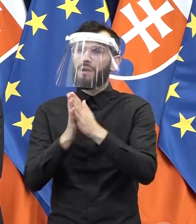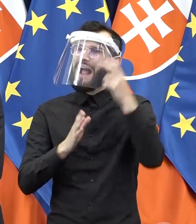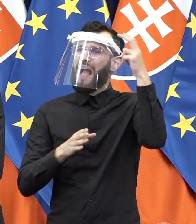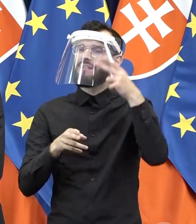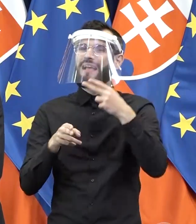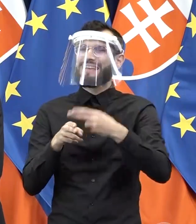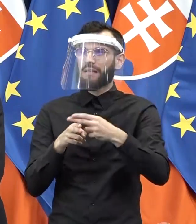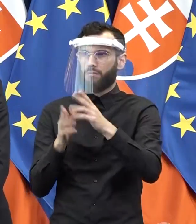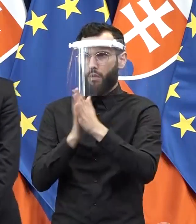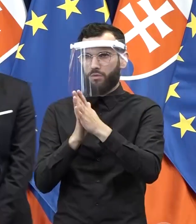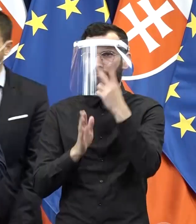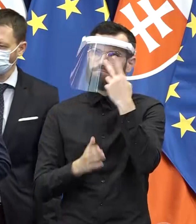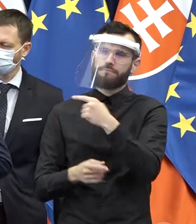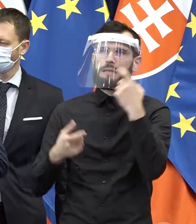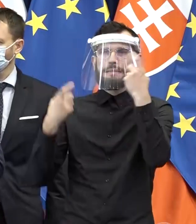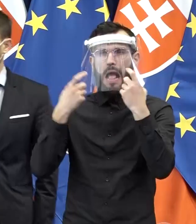povie svoj pohľad.